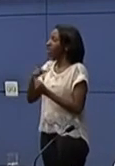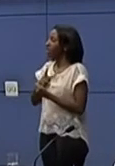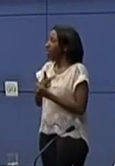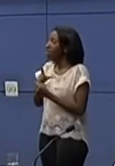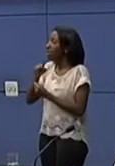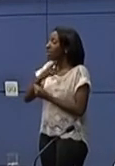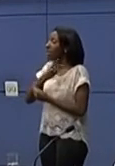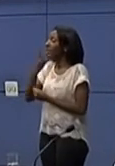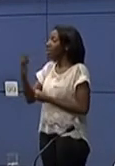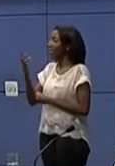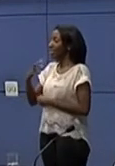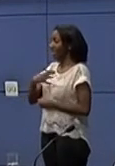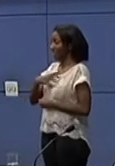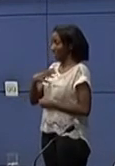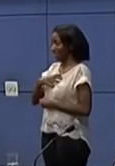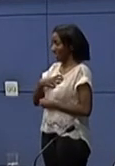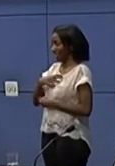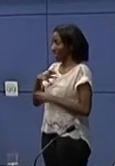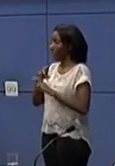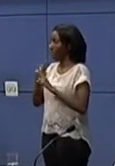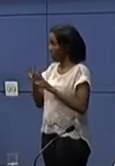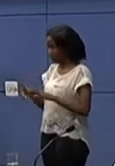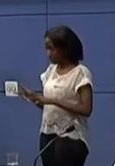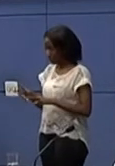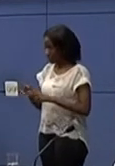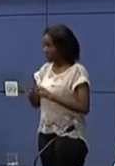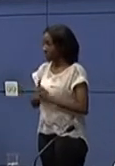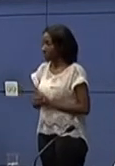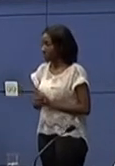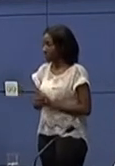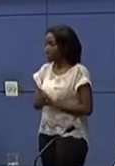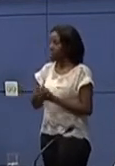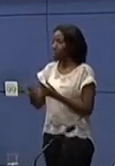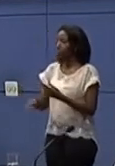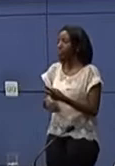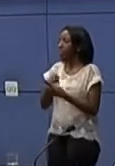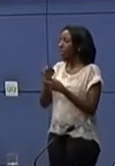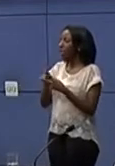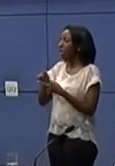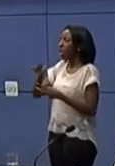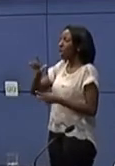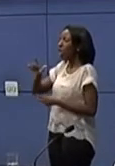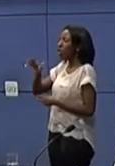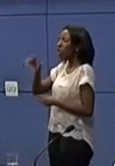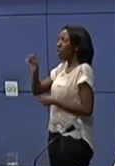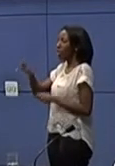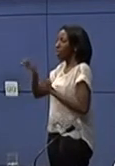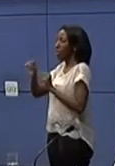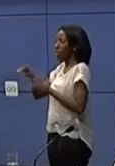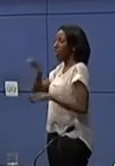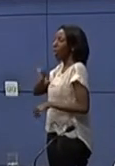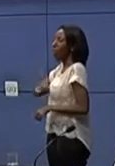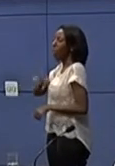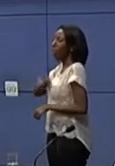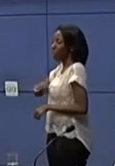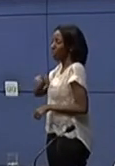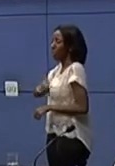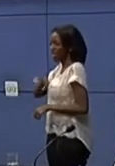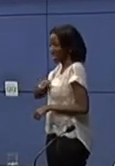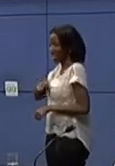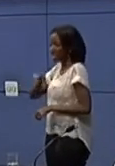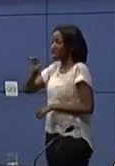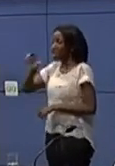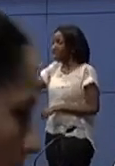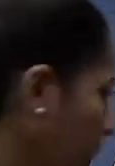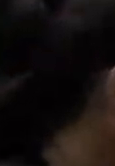modalidades. As escolas lusófonas. Por que lusófonas? Porque, basicamente, é o português que